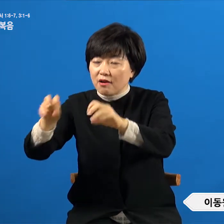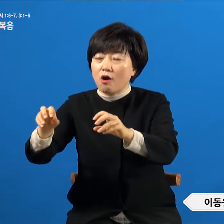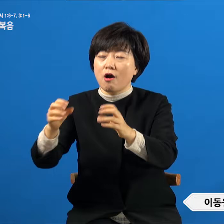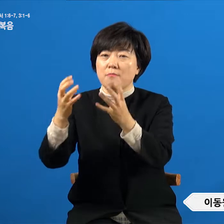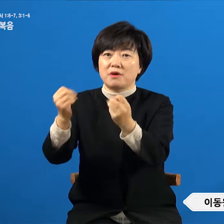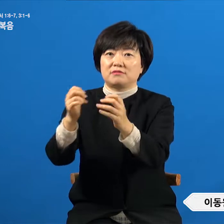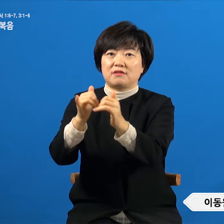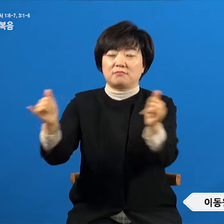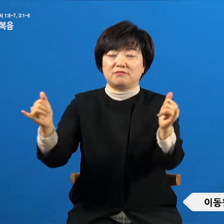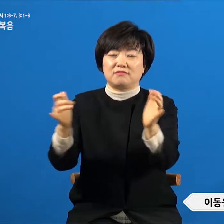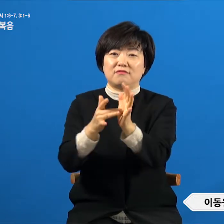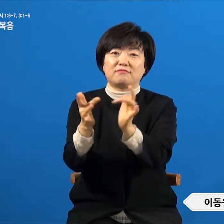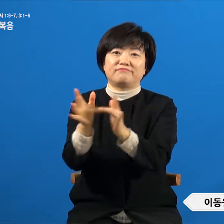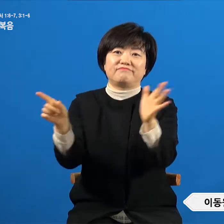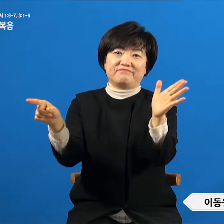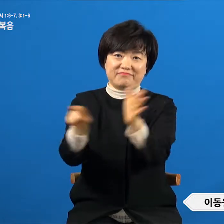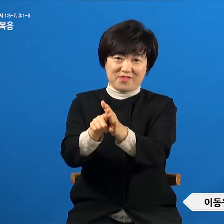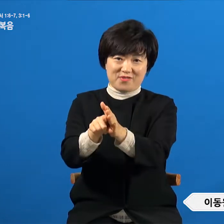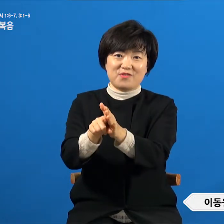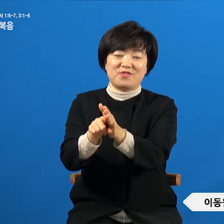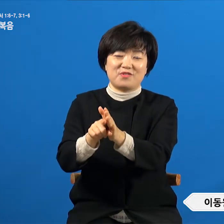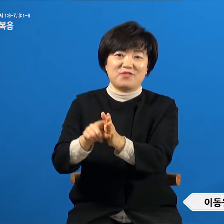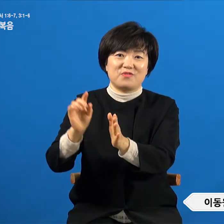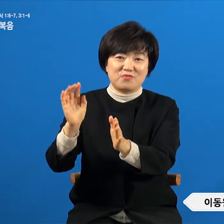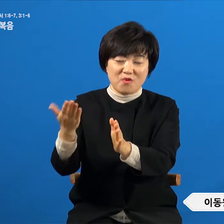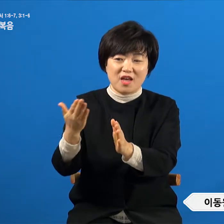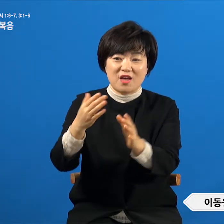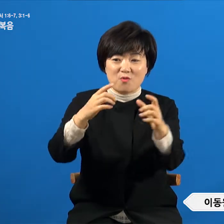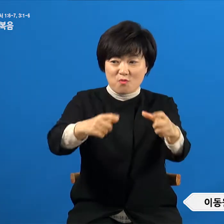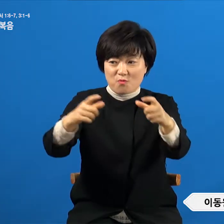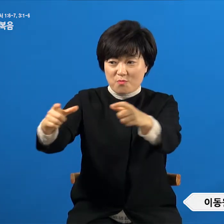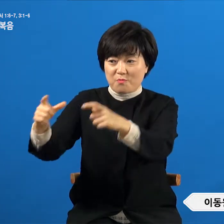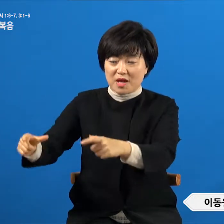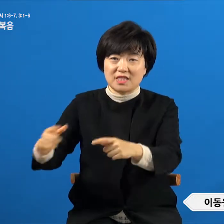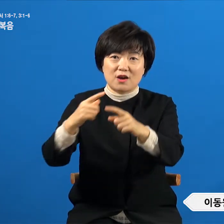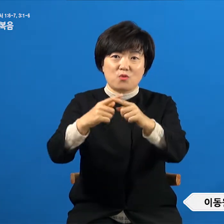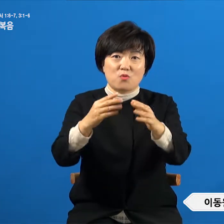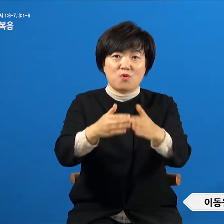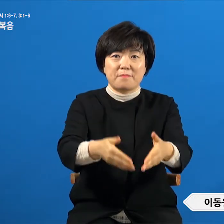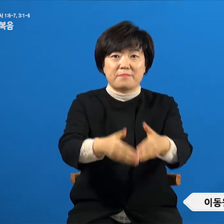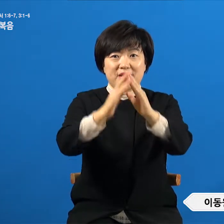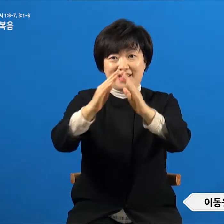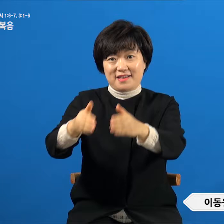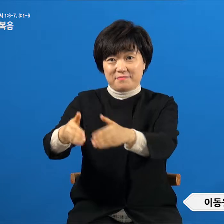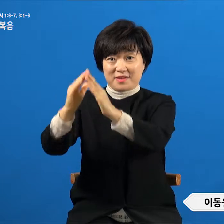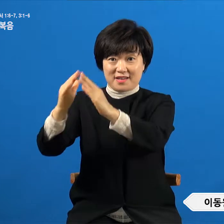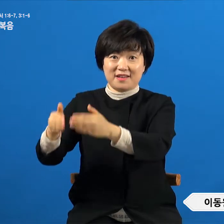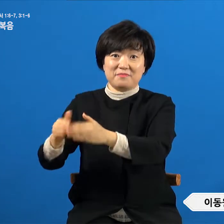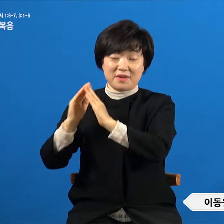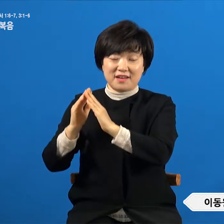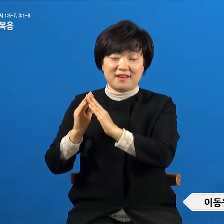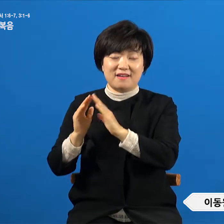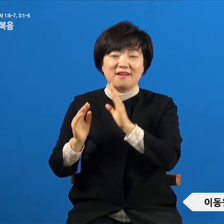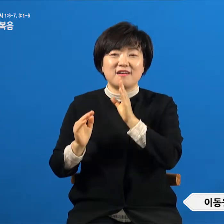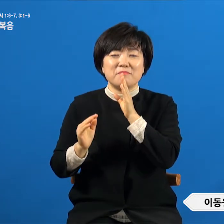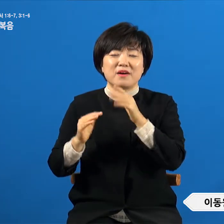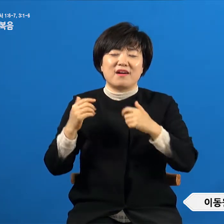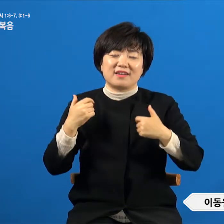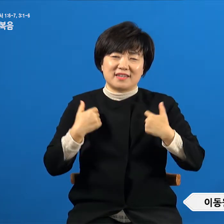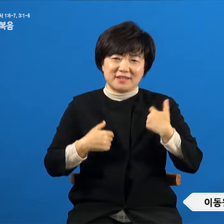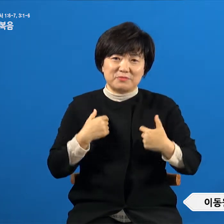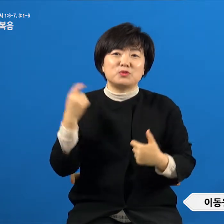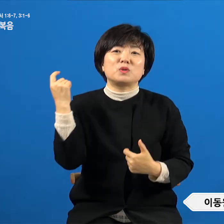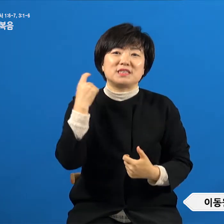사람들을 예수님 앞으로 인도했고 그래서 지역마다 교회가 개척될 수가 있었다는 사실입니다. 그것은 정녕